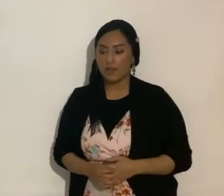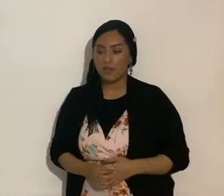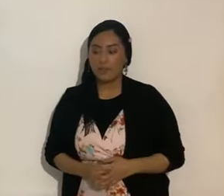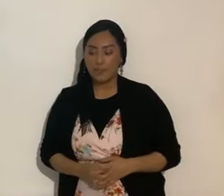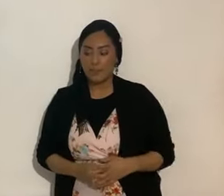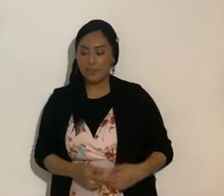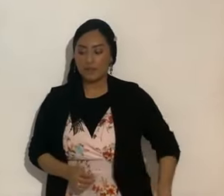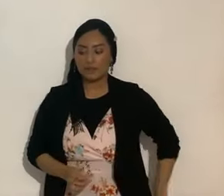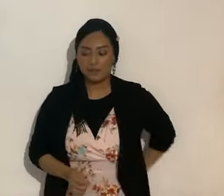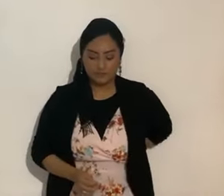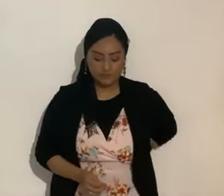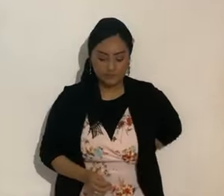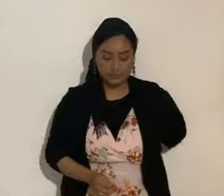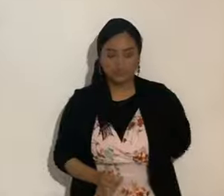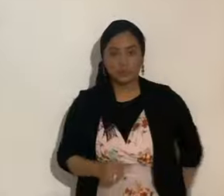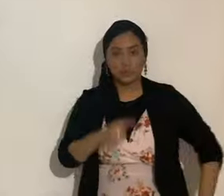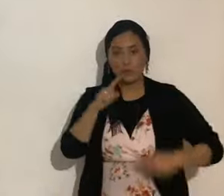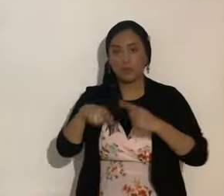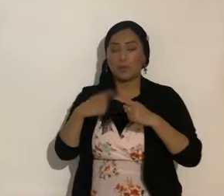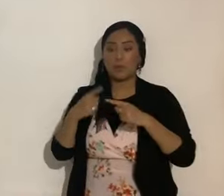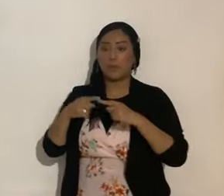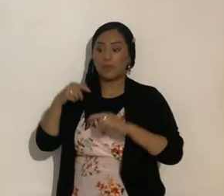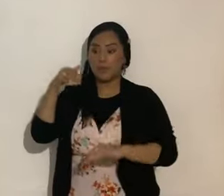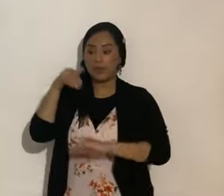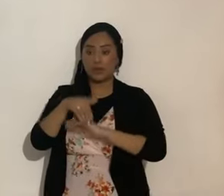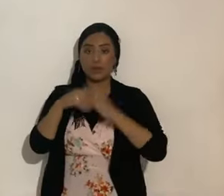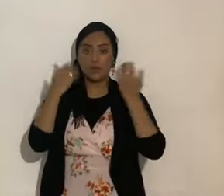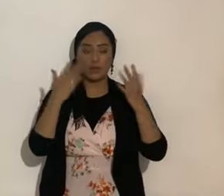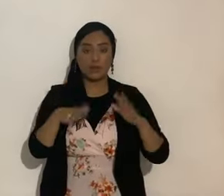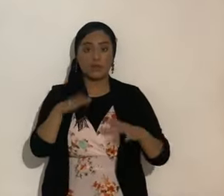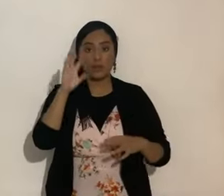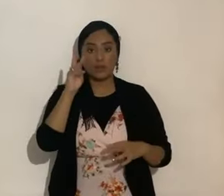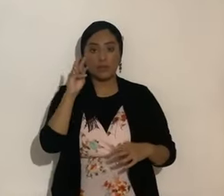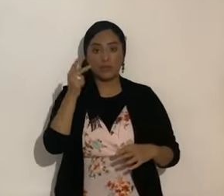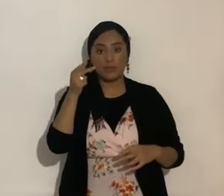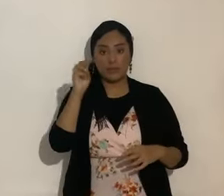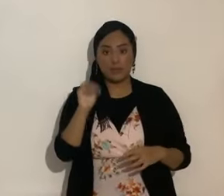Entonces, cuando llegó la hora de la noche, las 6 de la tarde,